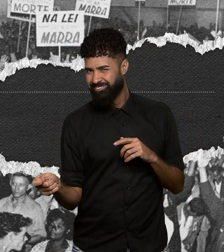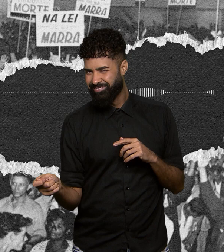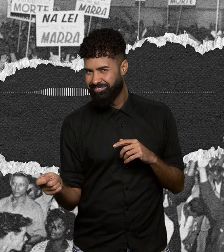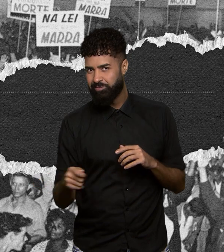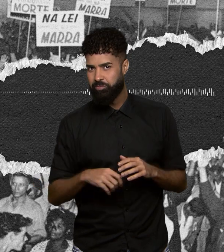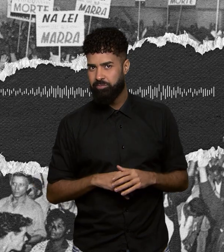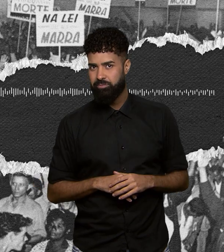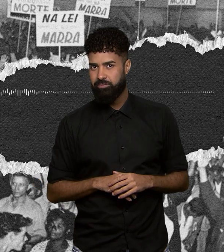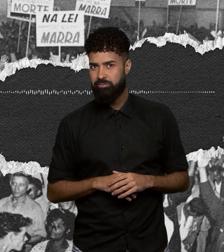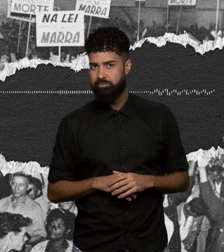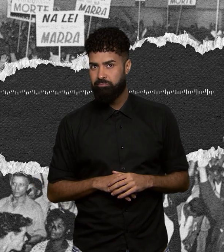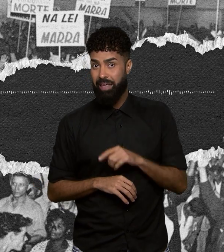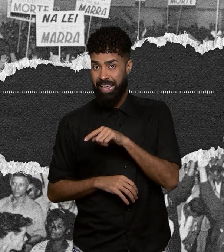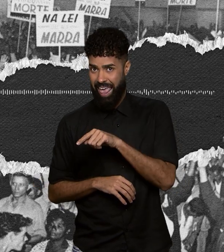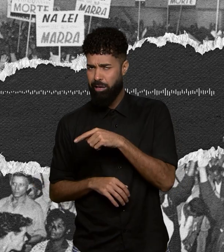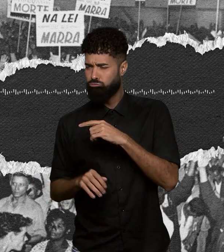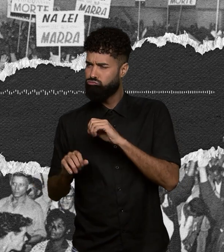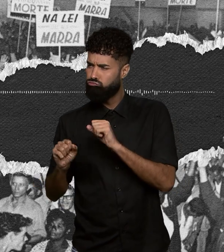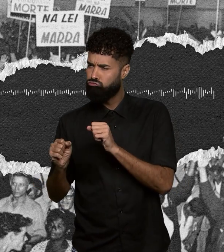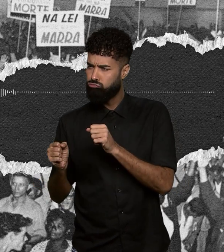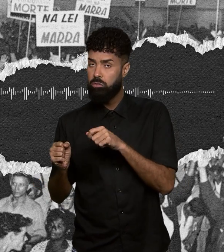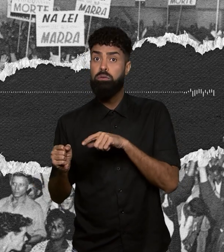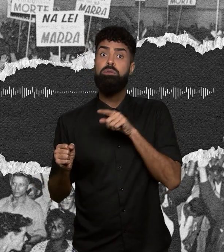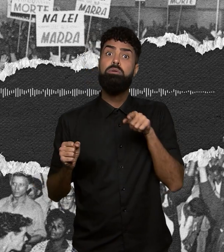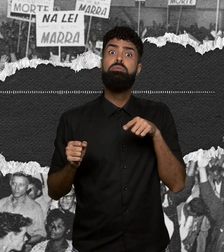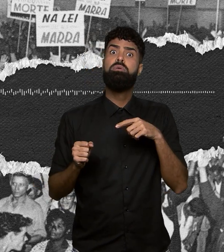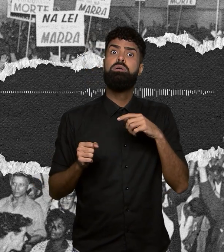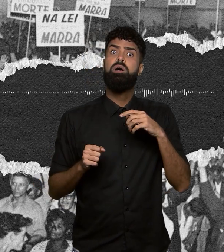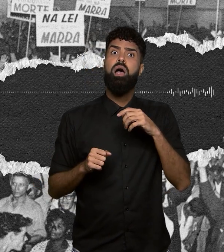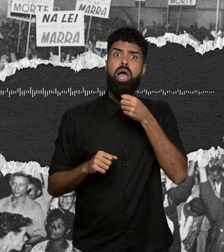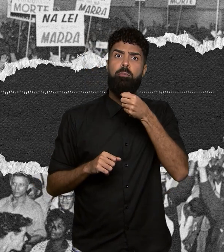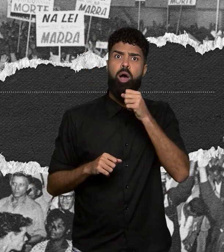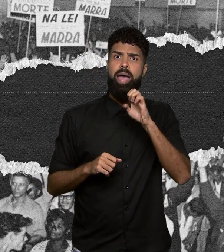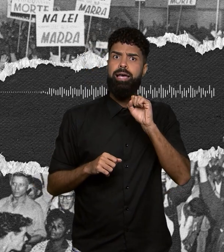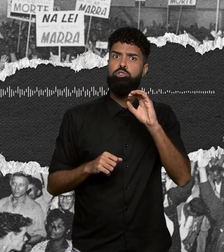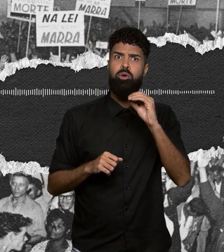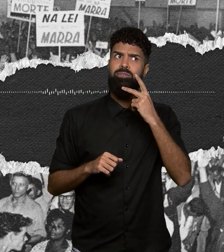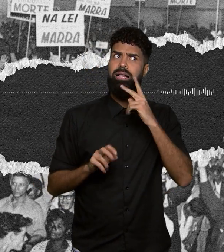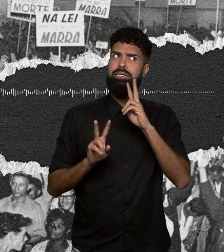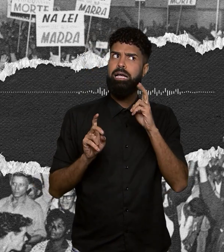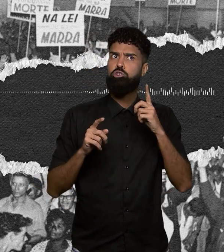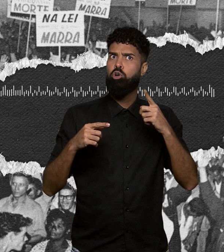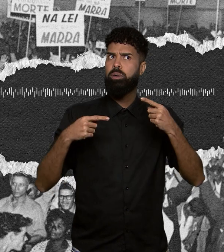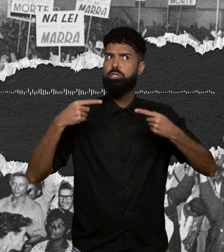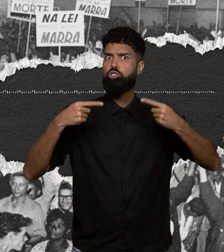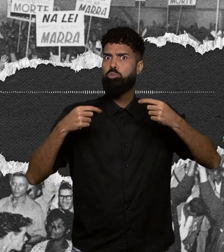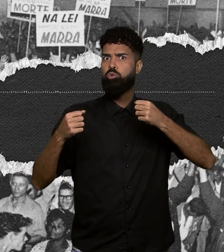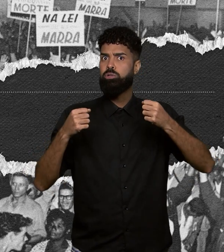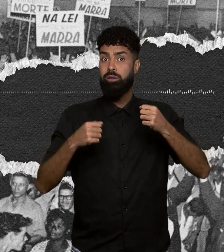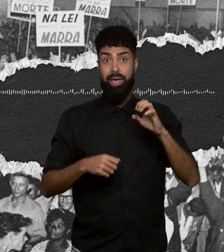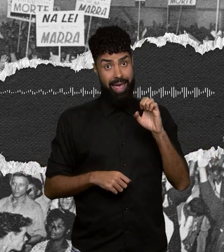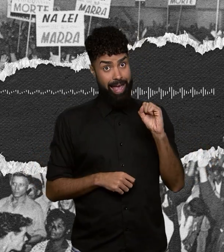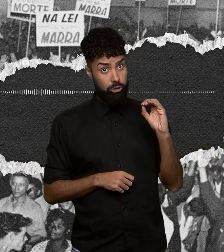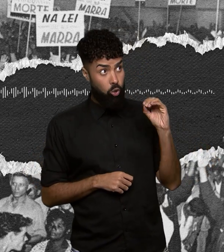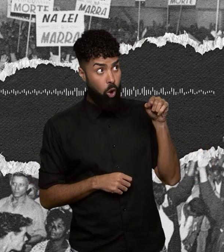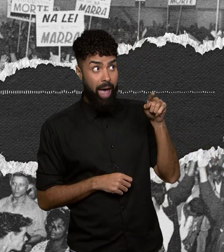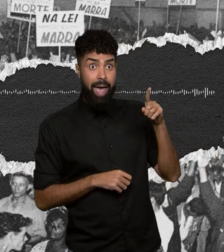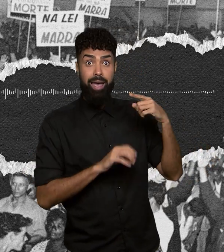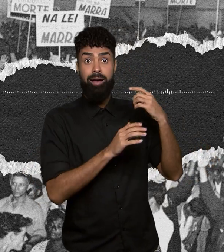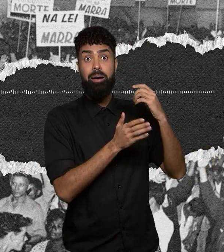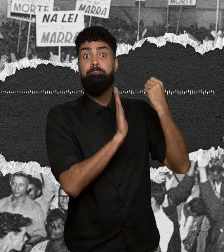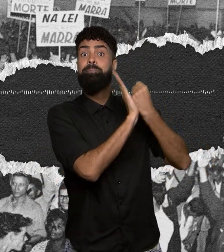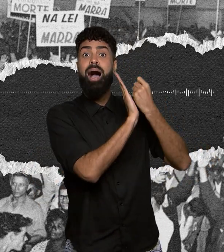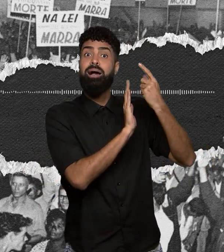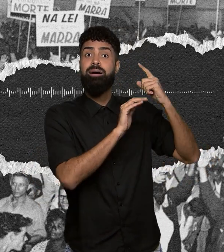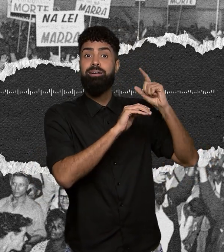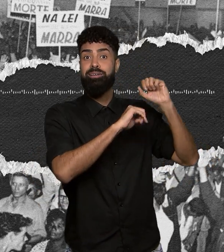história por outro tinha o silêncio do Repórter Esso sobre o tema Esso é a petroleira mesmo o jornal mais famoso do